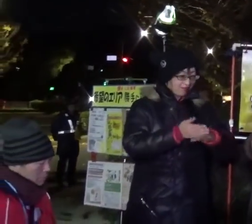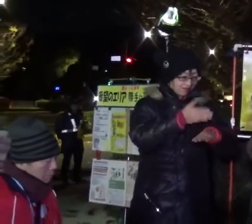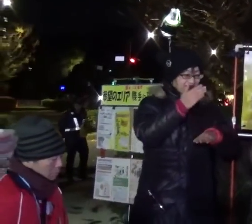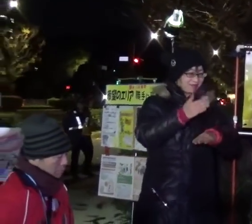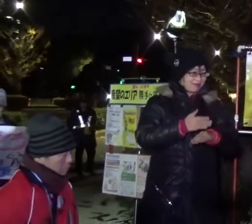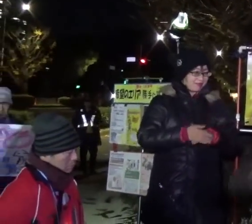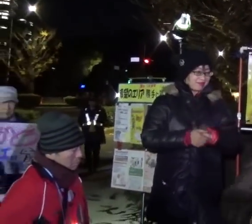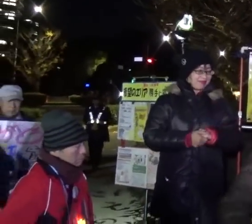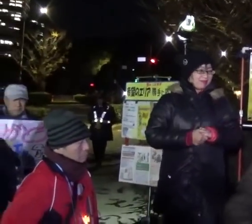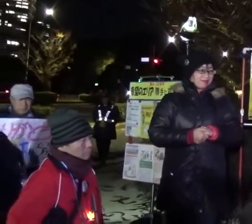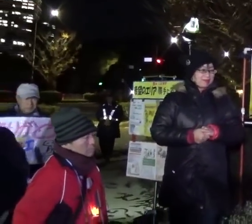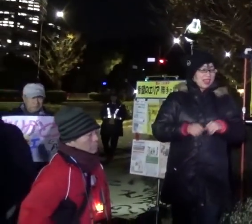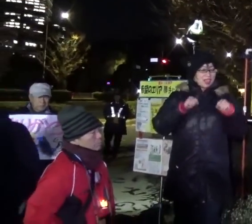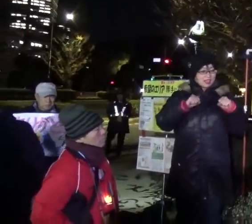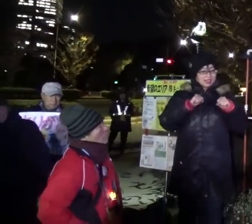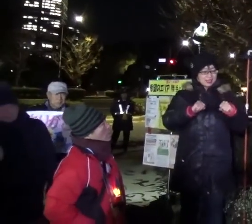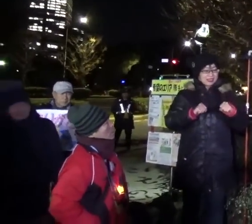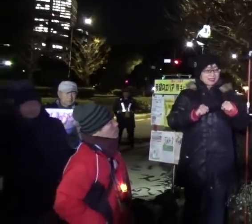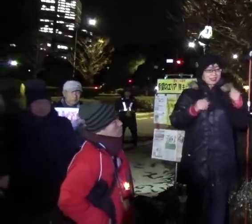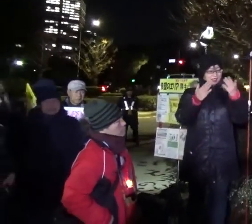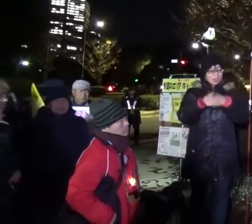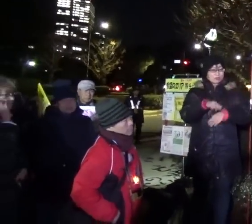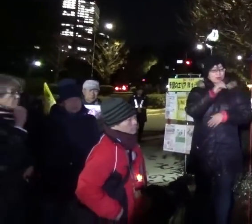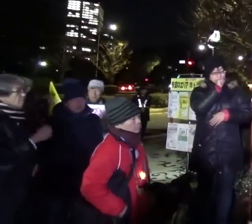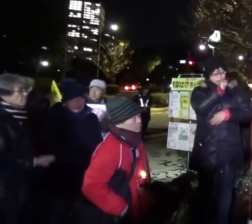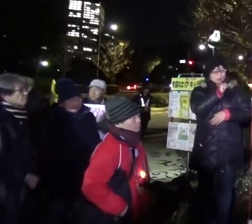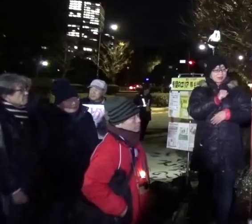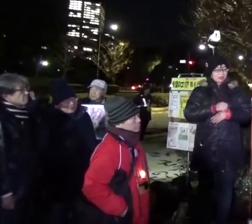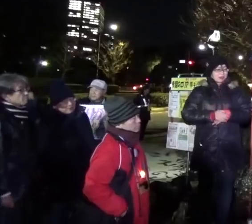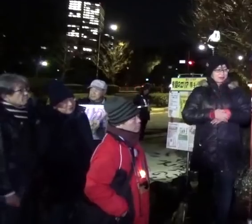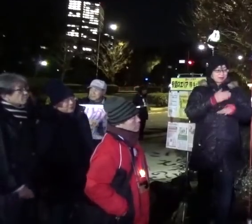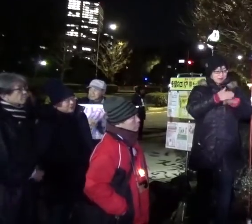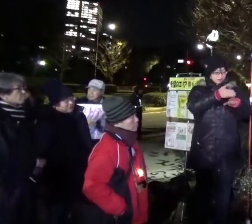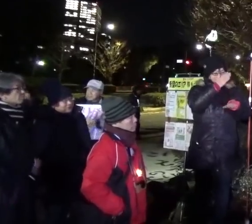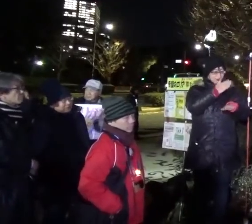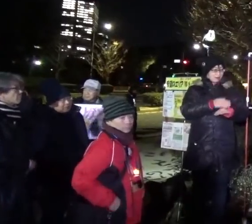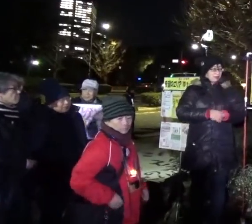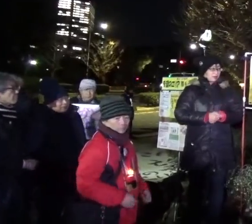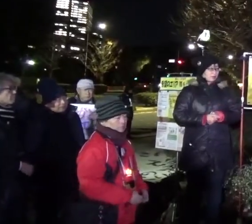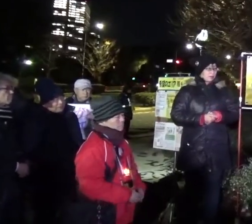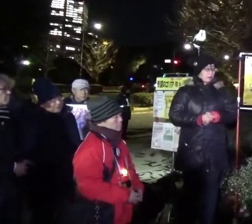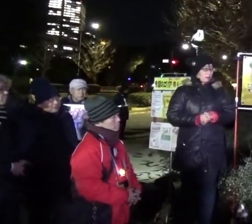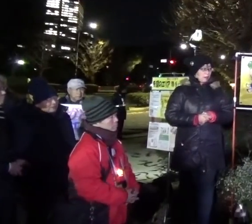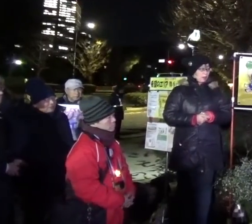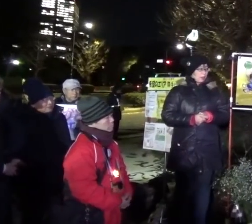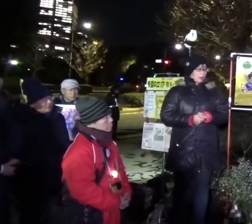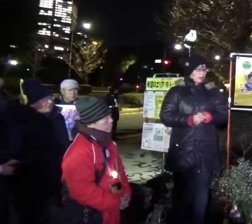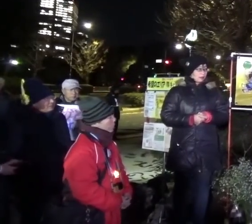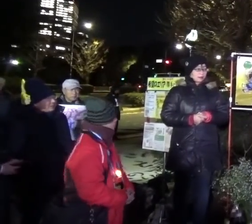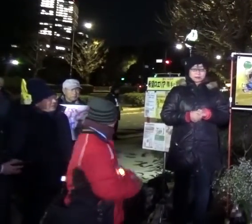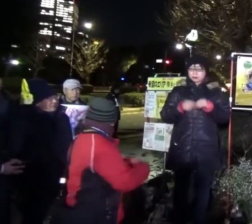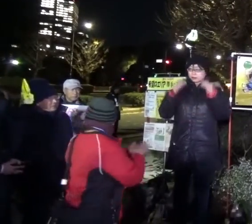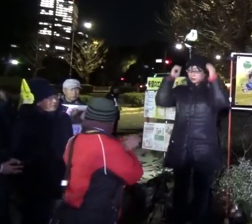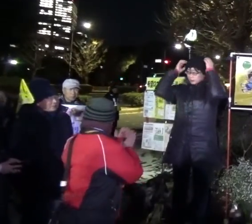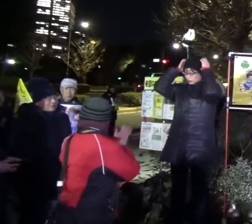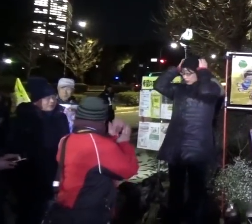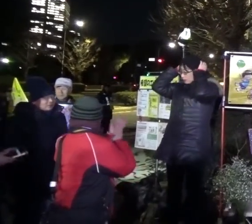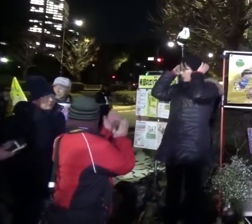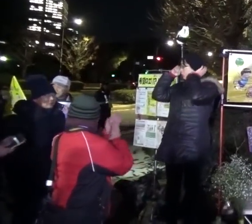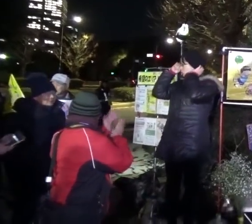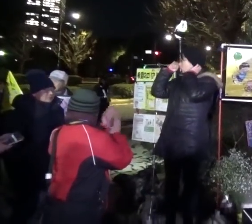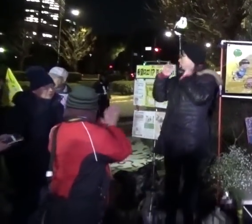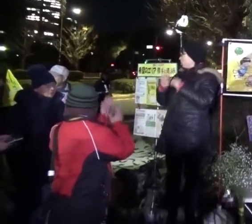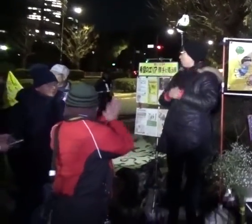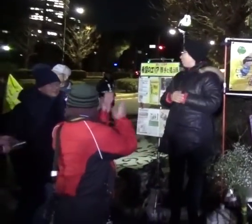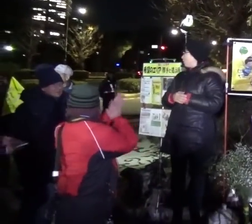小田さんも元気になってくれてね、よかったです。ありがとうございました。 さあ開品です。 今日はね、てつさん